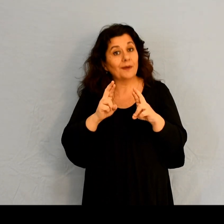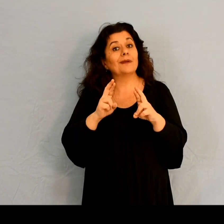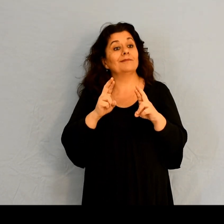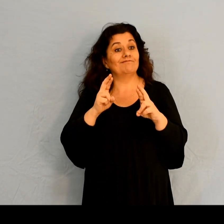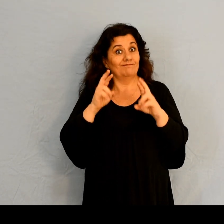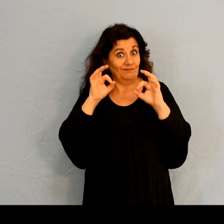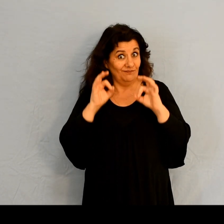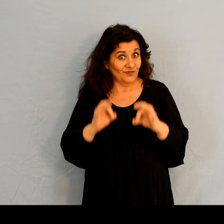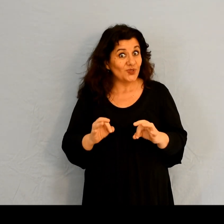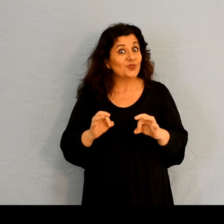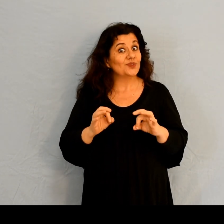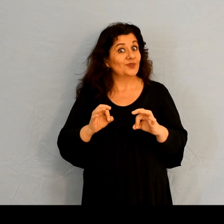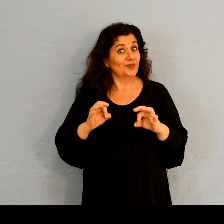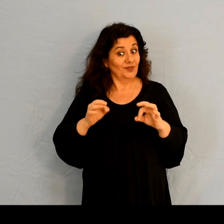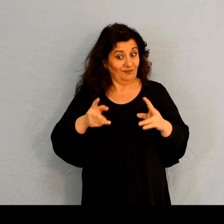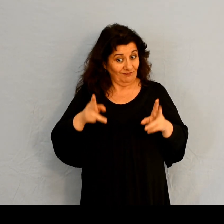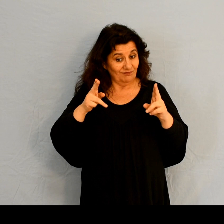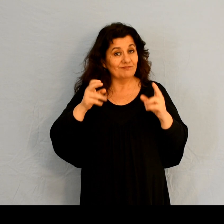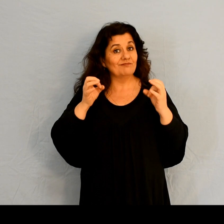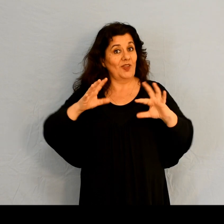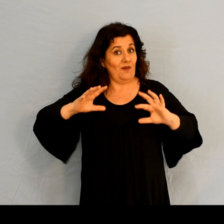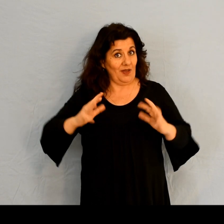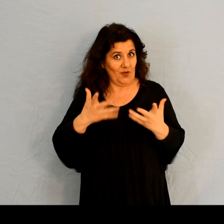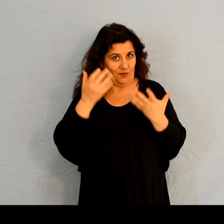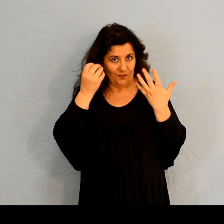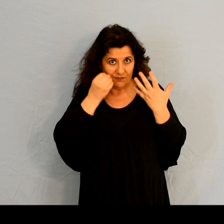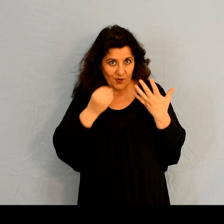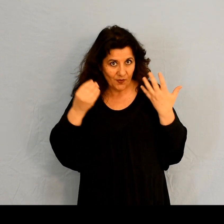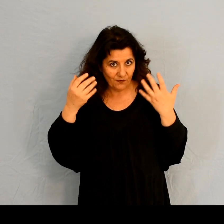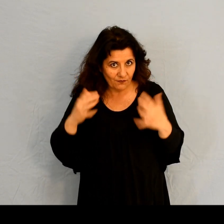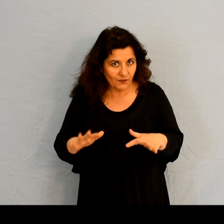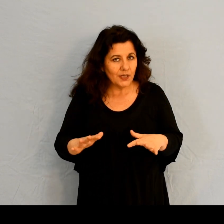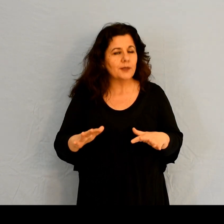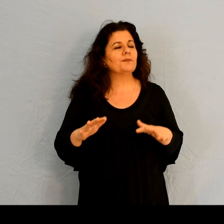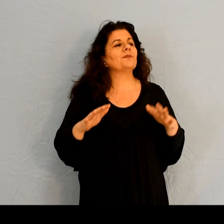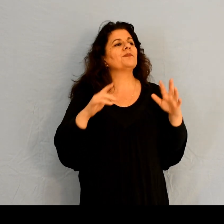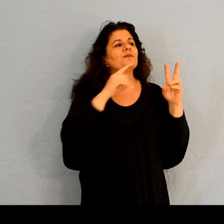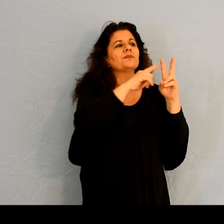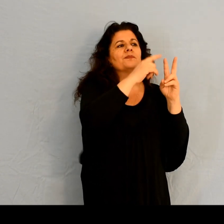les parents de Jésus l'amenèrent à Jérusalem pour le présenter au Seigneur,